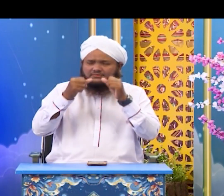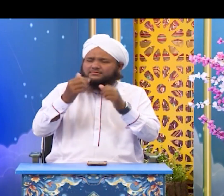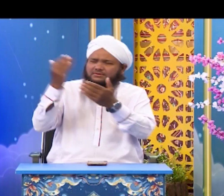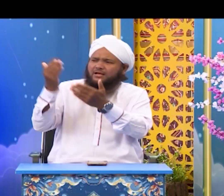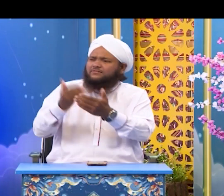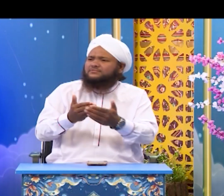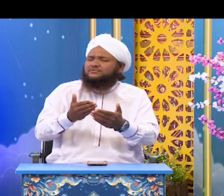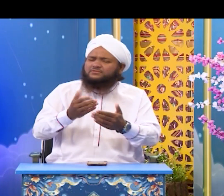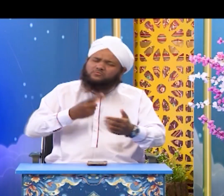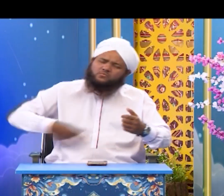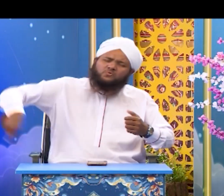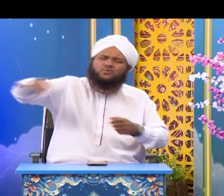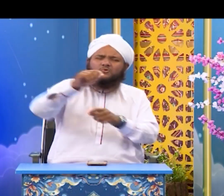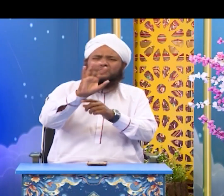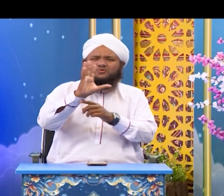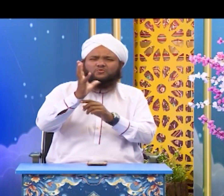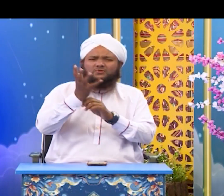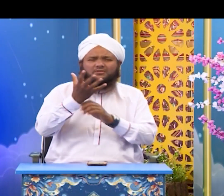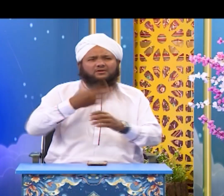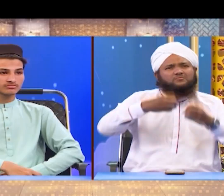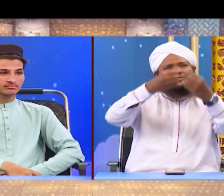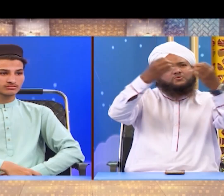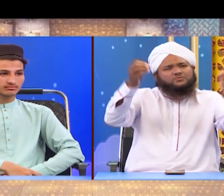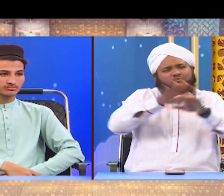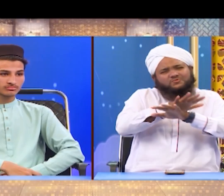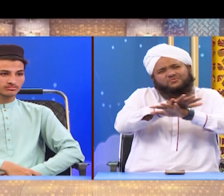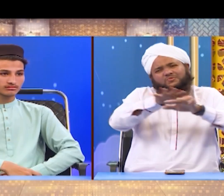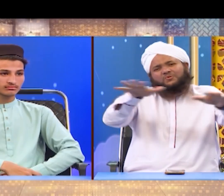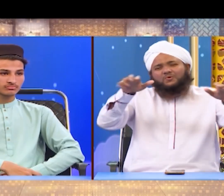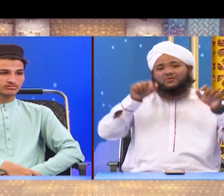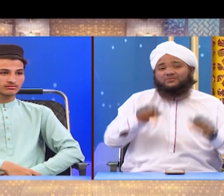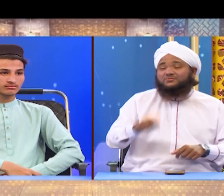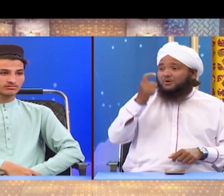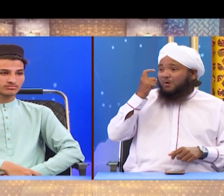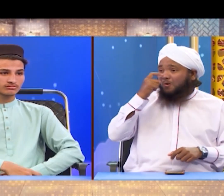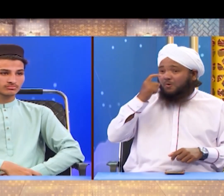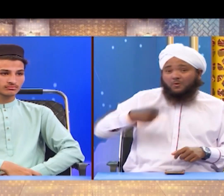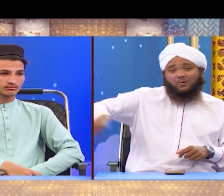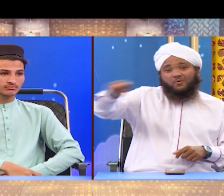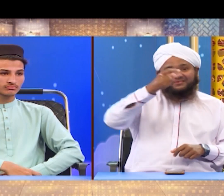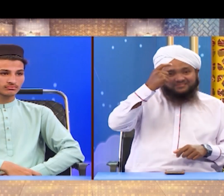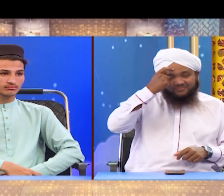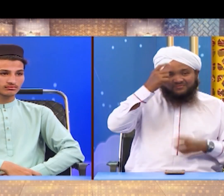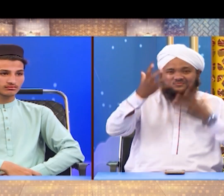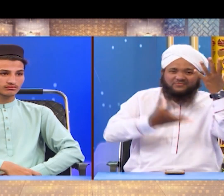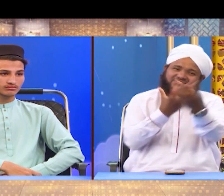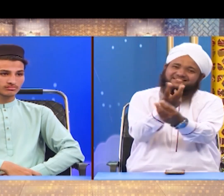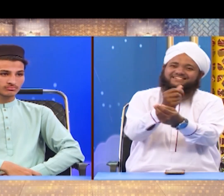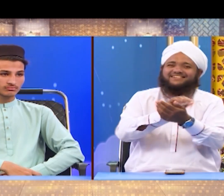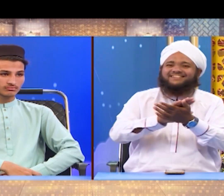ساری دنیا میں انوکھا انقلاب برپا ہوا اور لاچار عورتوں کے بھی دکھ درد دور ہو گئے۔ جب ہمارے